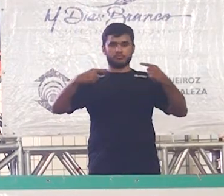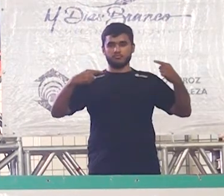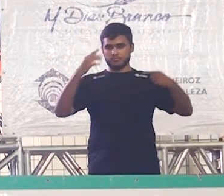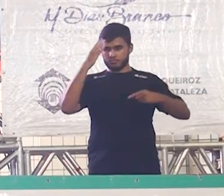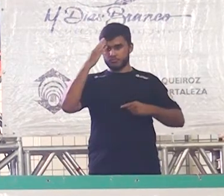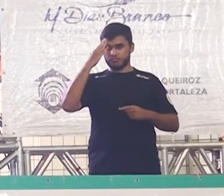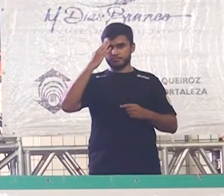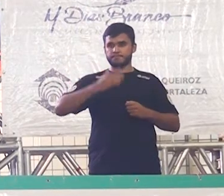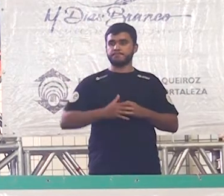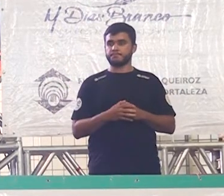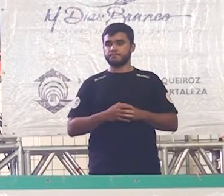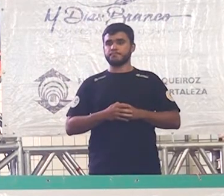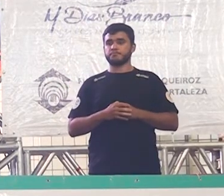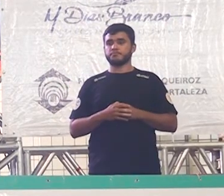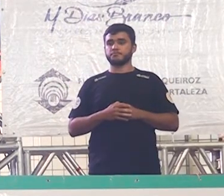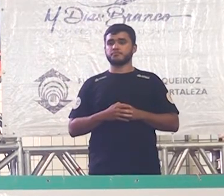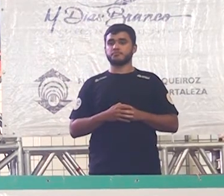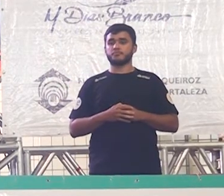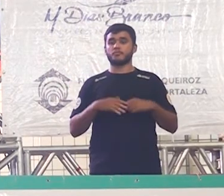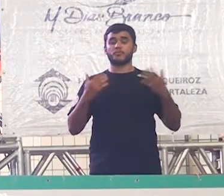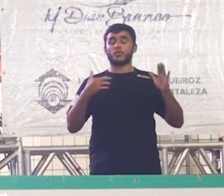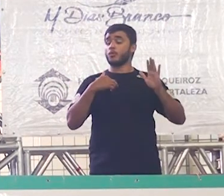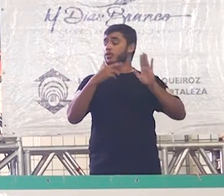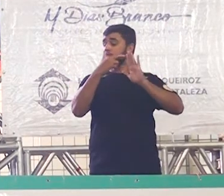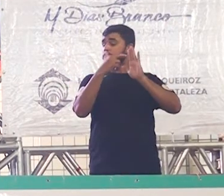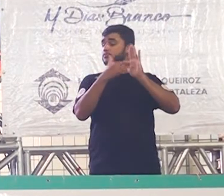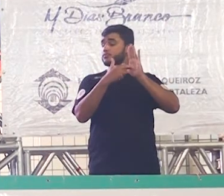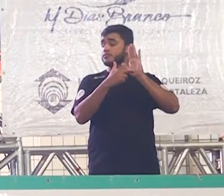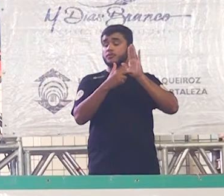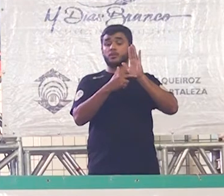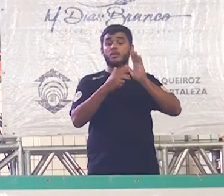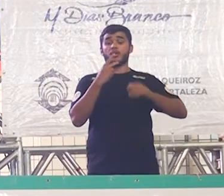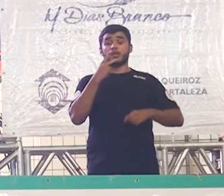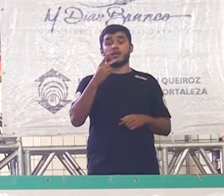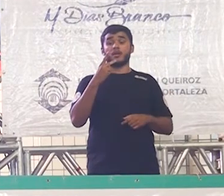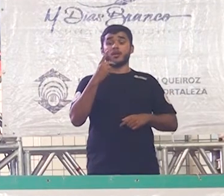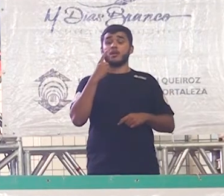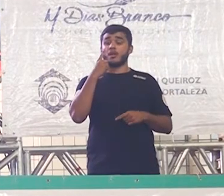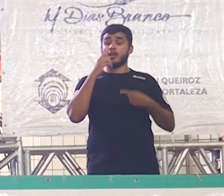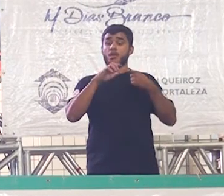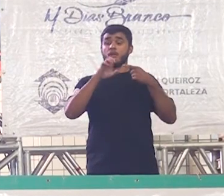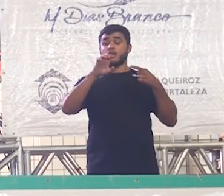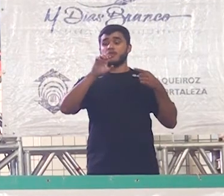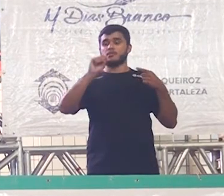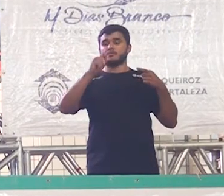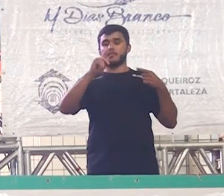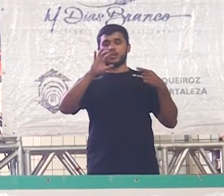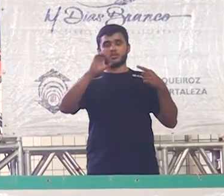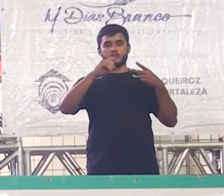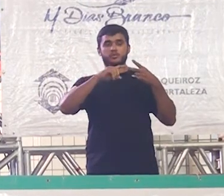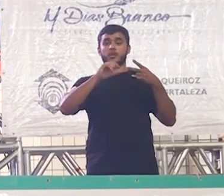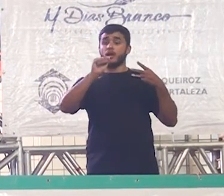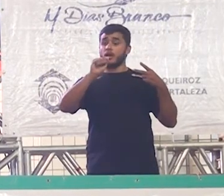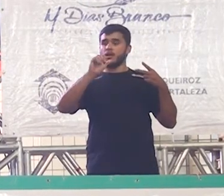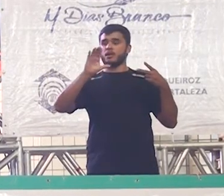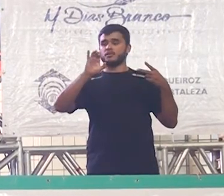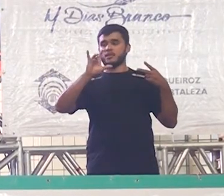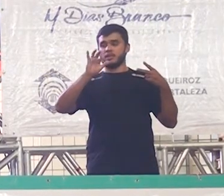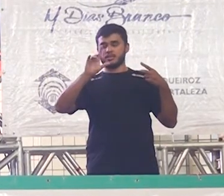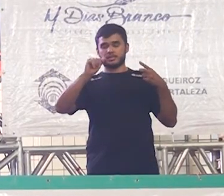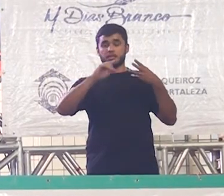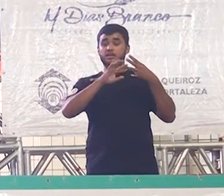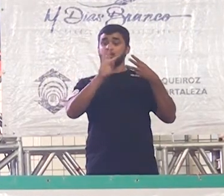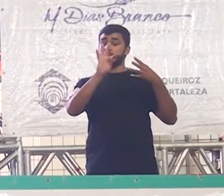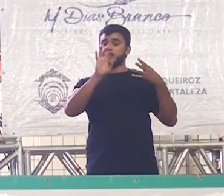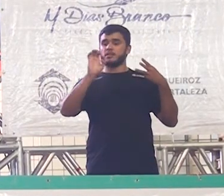Lembrando, Augusto, que história é essa do regra do SAT? S é de espaço, A de aceleração e T de tempo. Vamos trabalhar agora com alguns